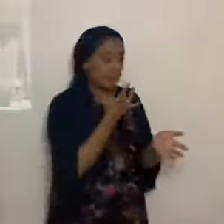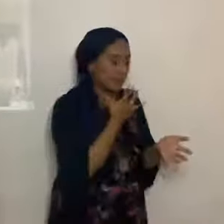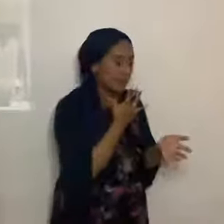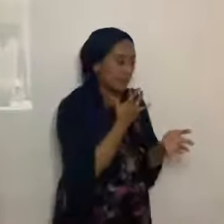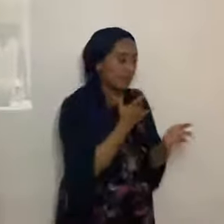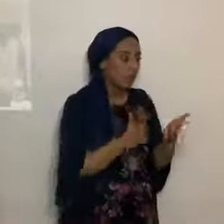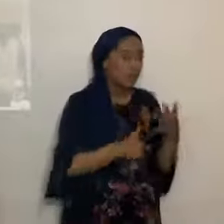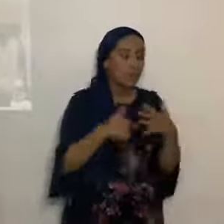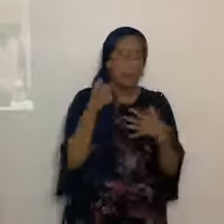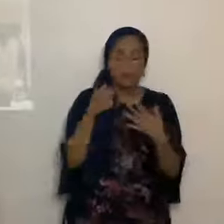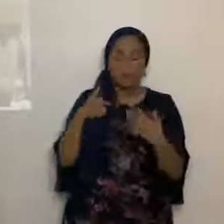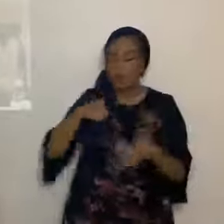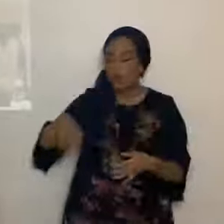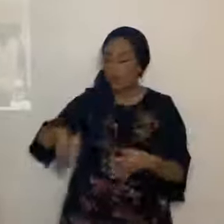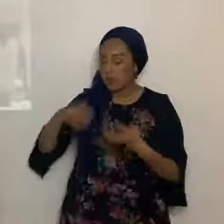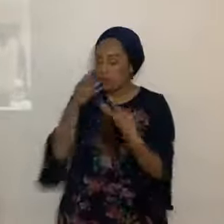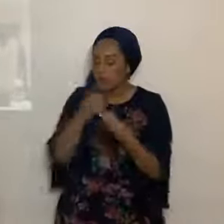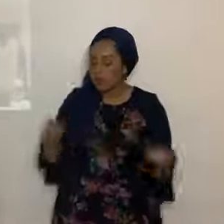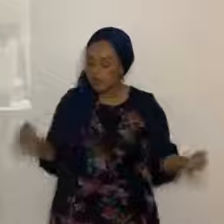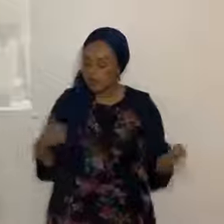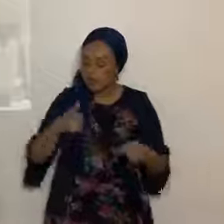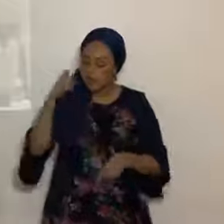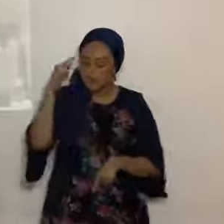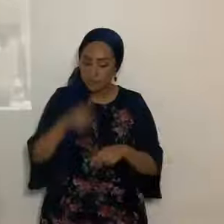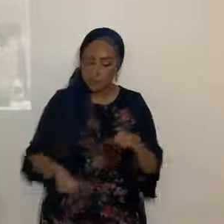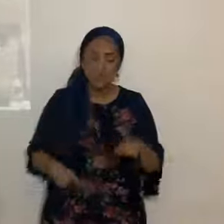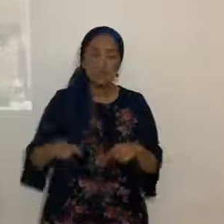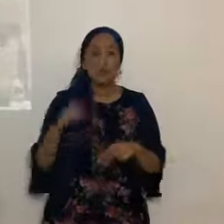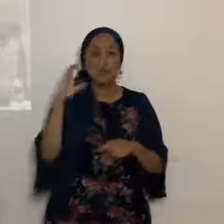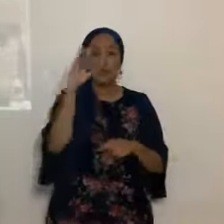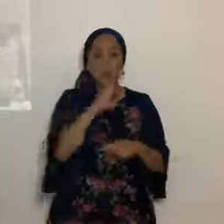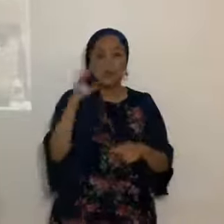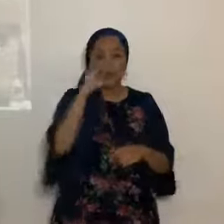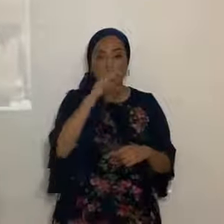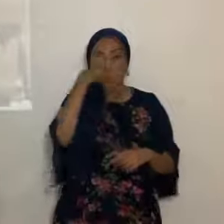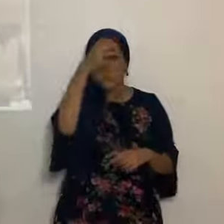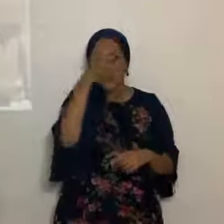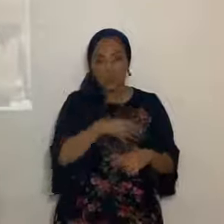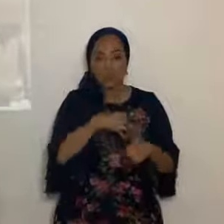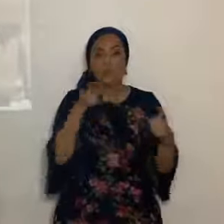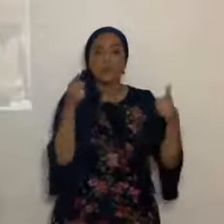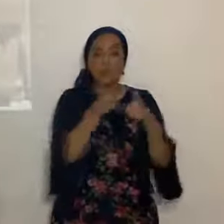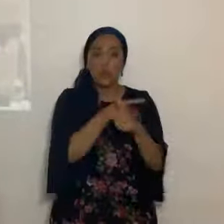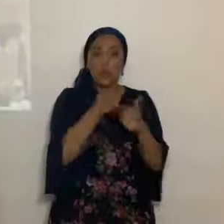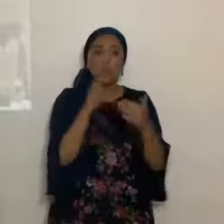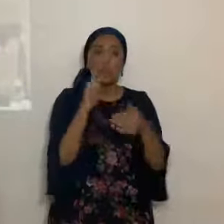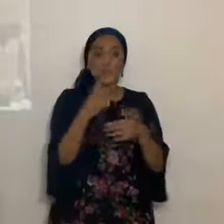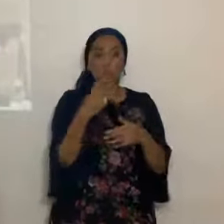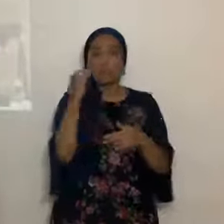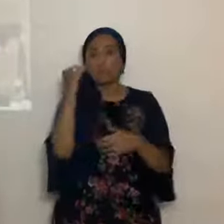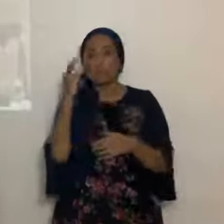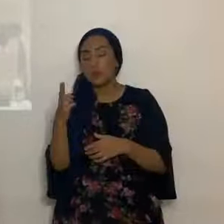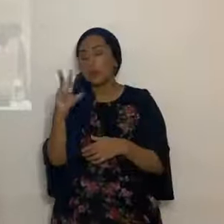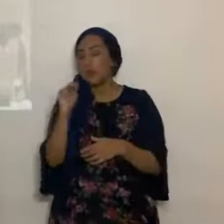remedios naturales y no logro. El buscar al hombre primero y después a Yahweh.